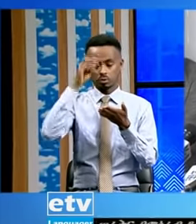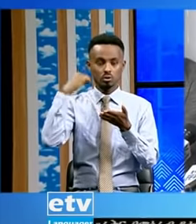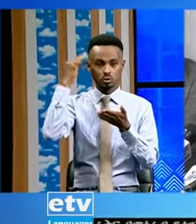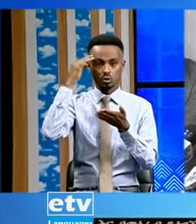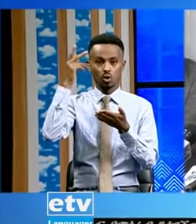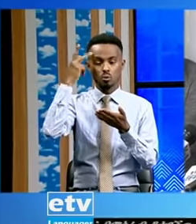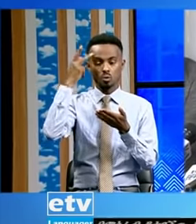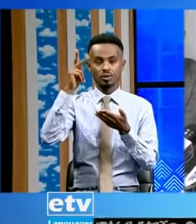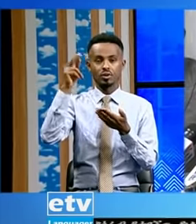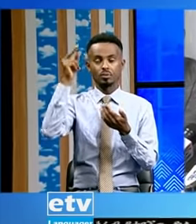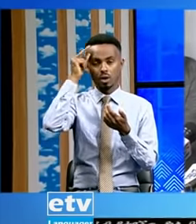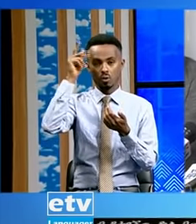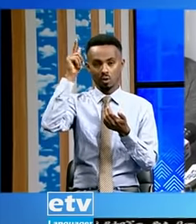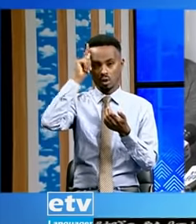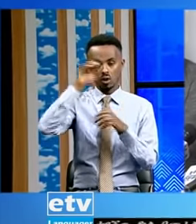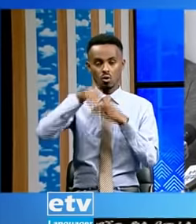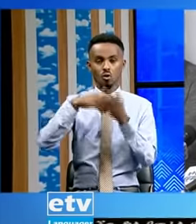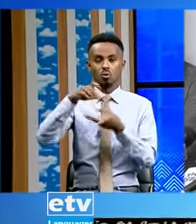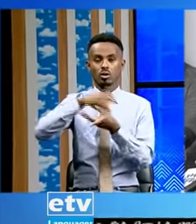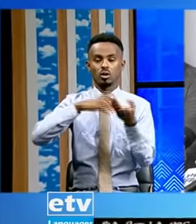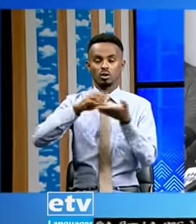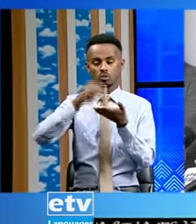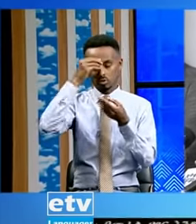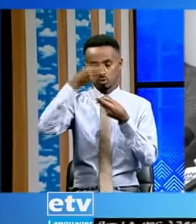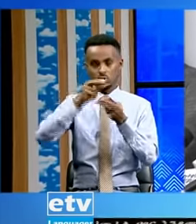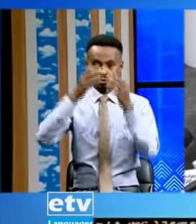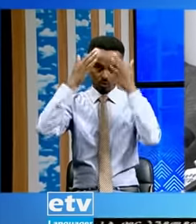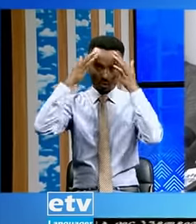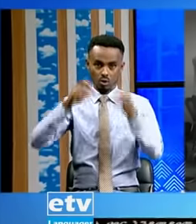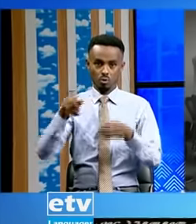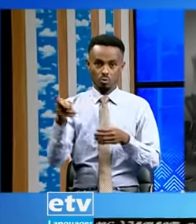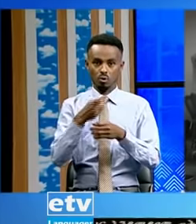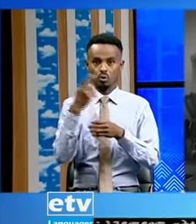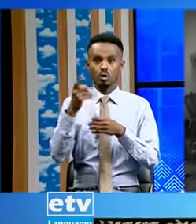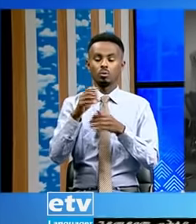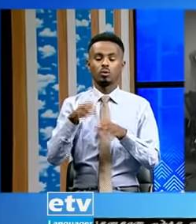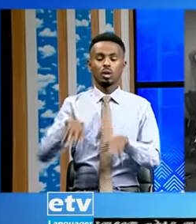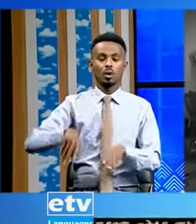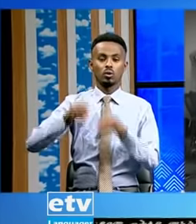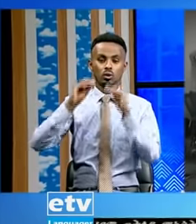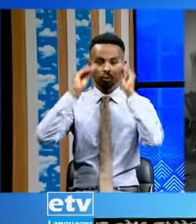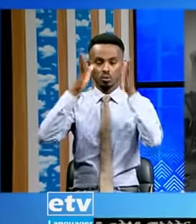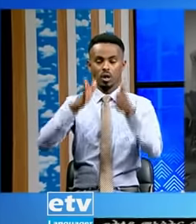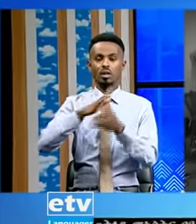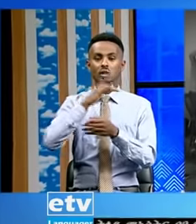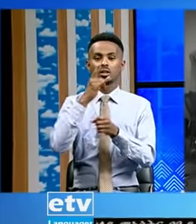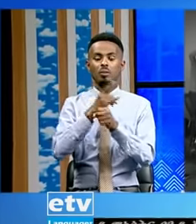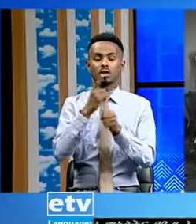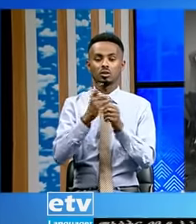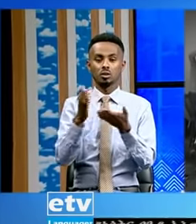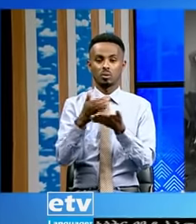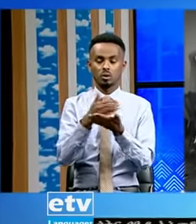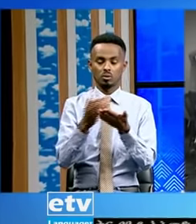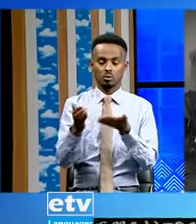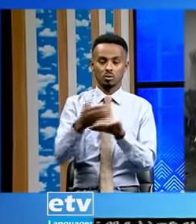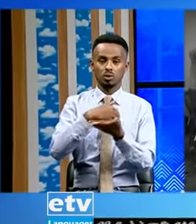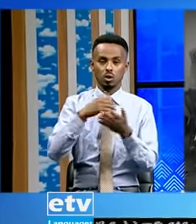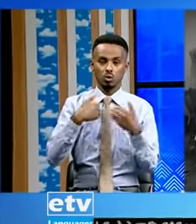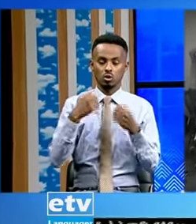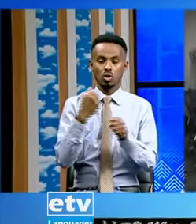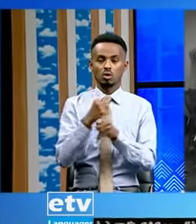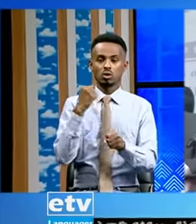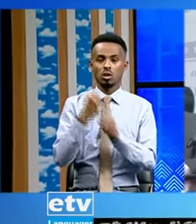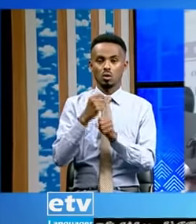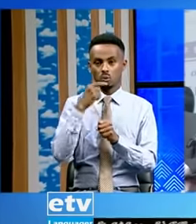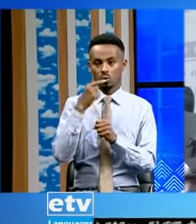ሚኒስትሩ ፕሮፌሰር ብርሃኑ ነጋ የሁሉም ክልል ትምህርት ቢሮዎች ውሳኔ በመሆኑ መምህራንና ተማሪዎች የዘማች ሰብል ከመሰብሰብ ጀምሮ ያሉ ስራዎችን